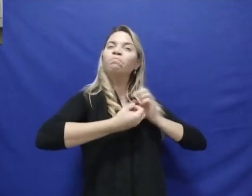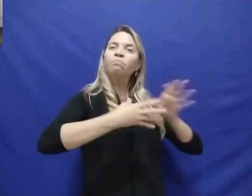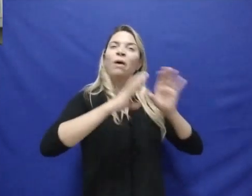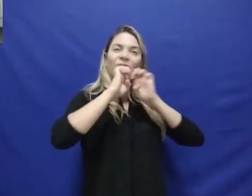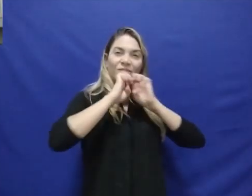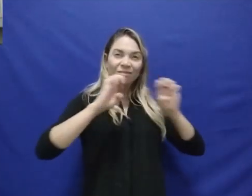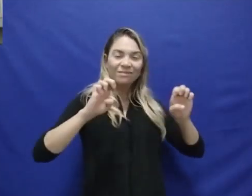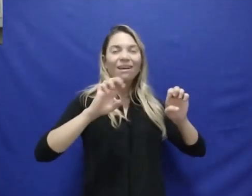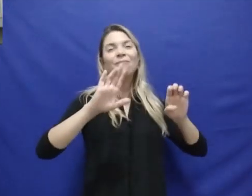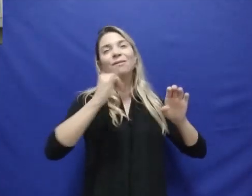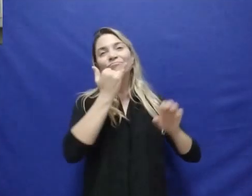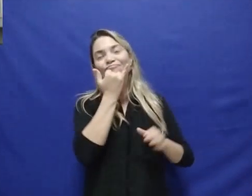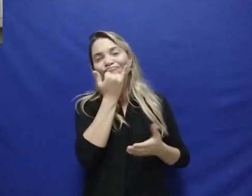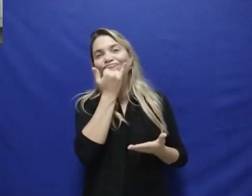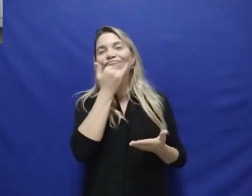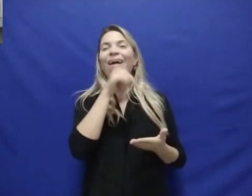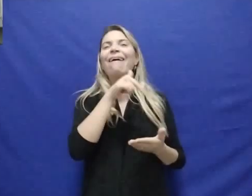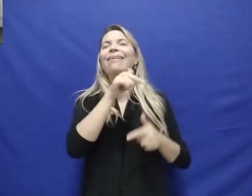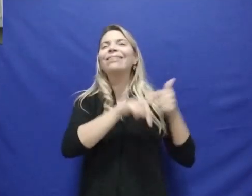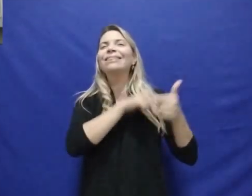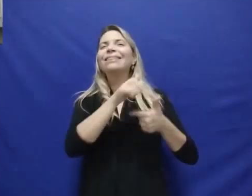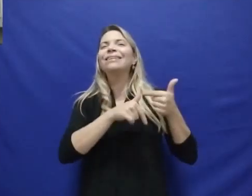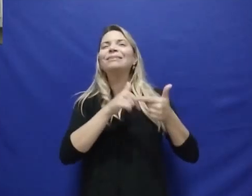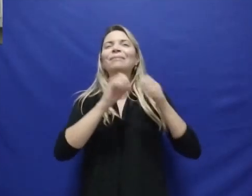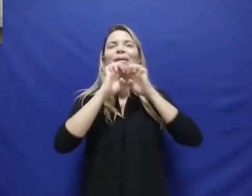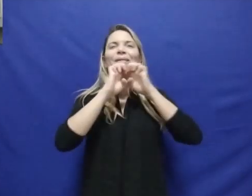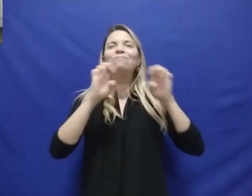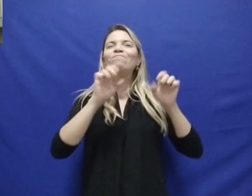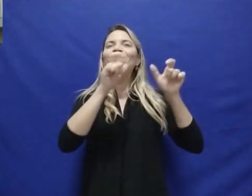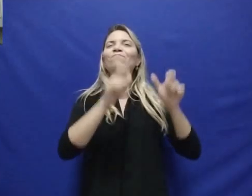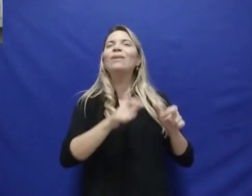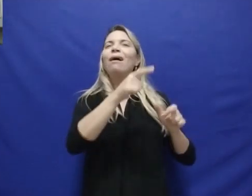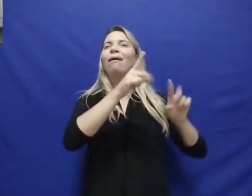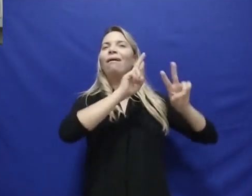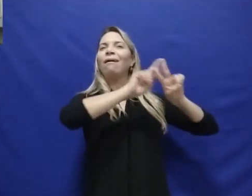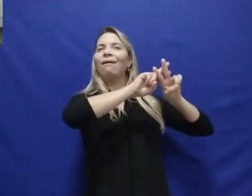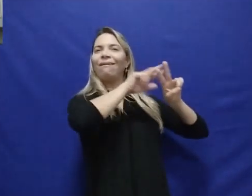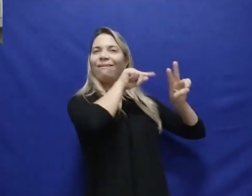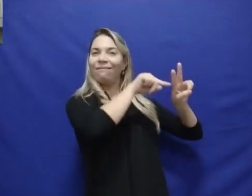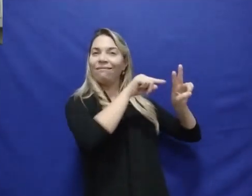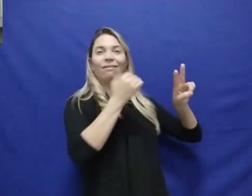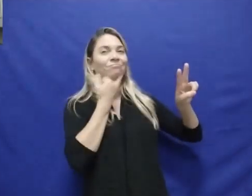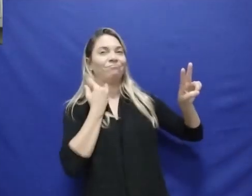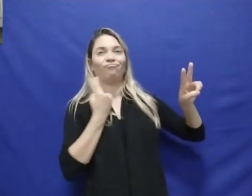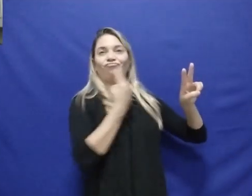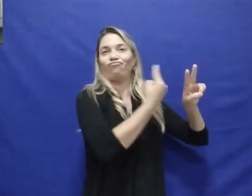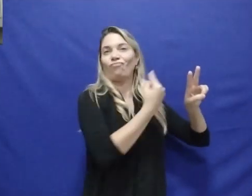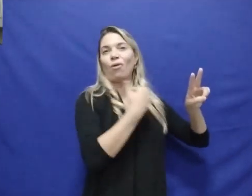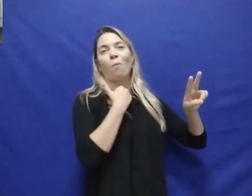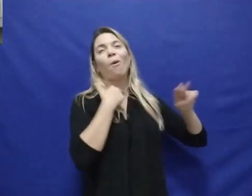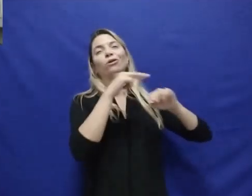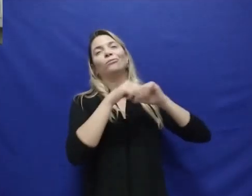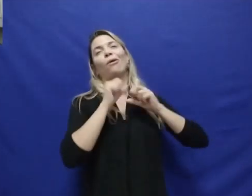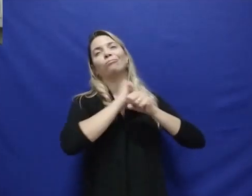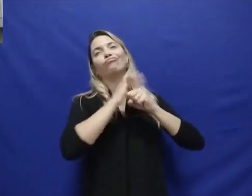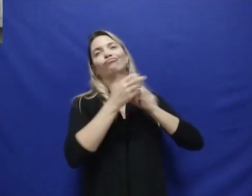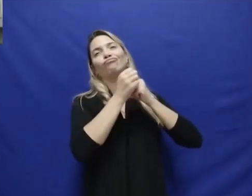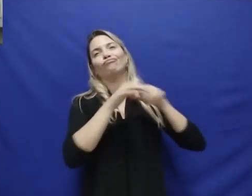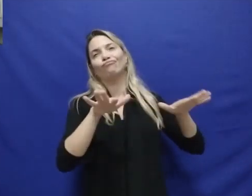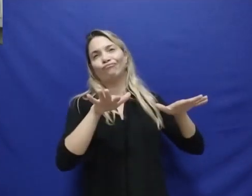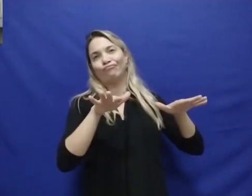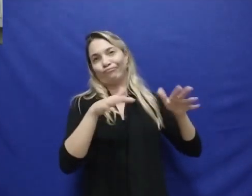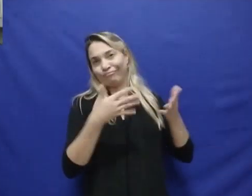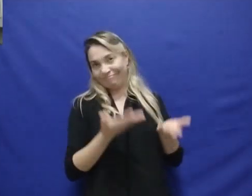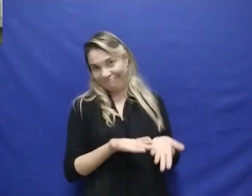que é o trabalho missionário no presídio Floramar. Nós precisamos continuar, meus irmãos, orando em favor